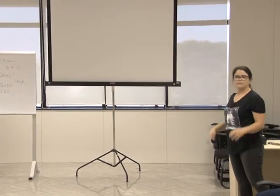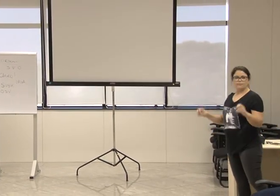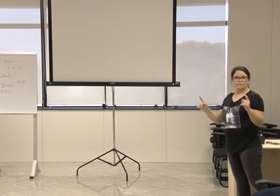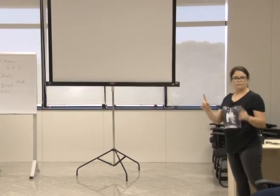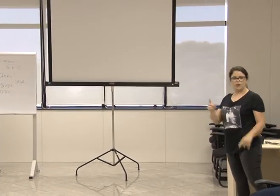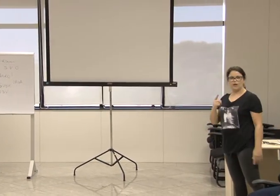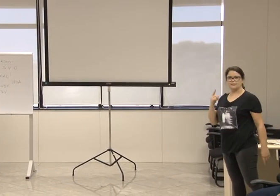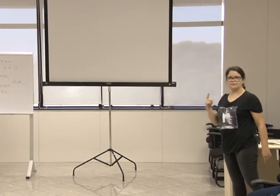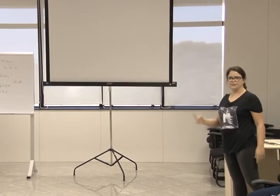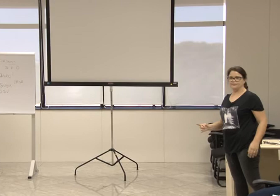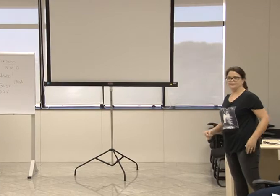Próximo.